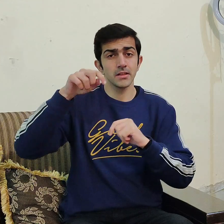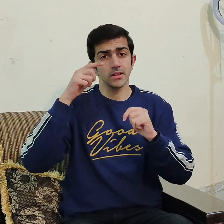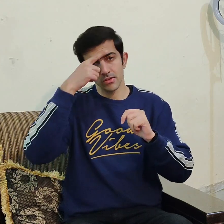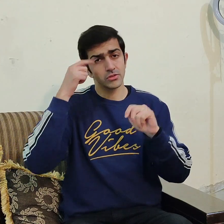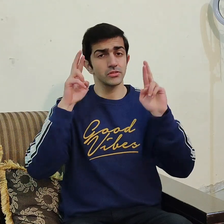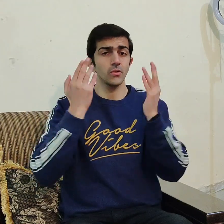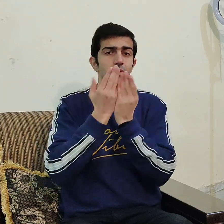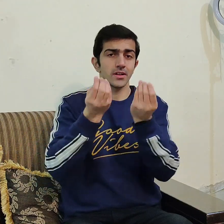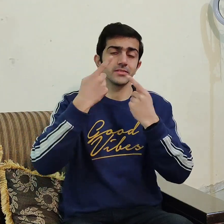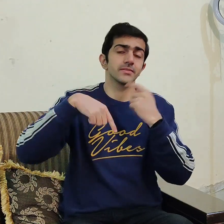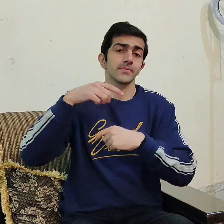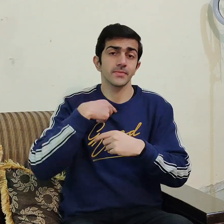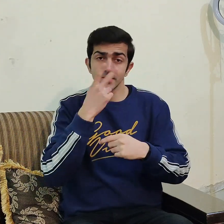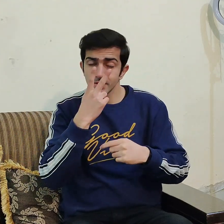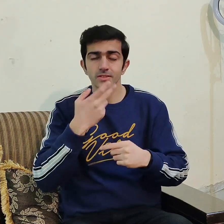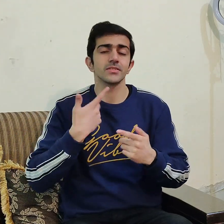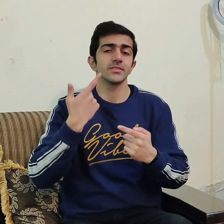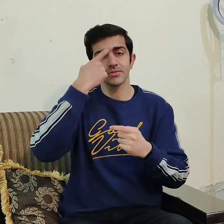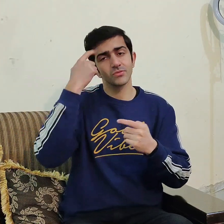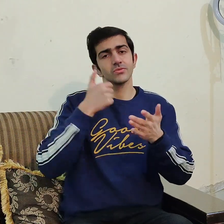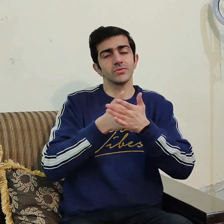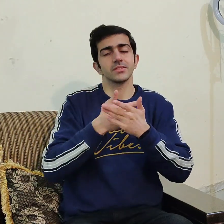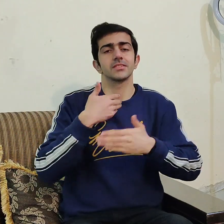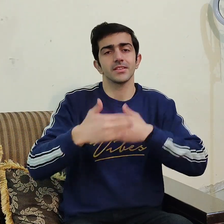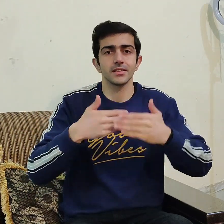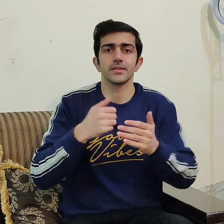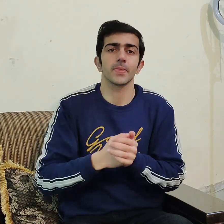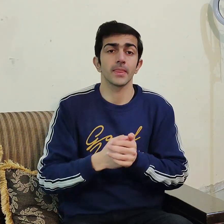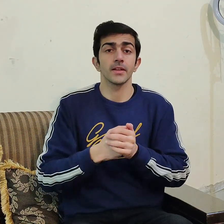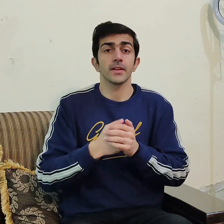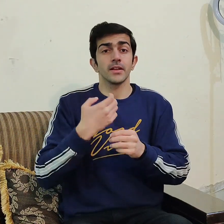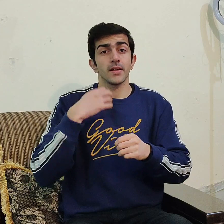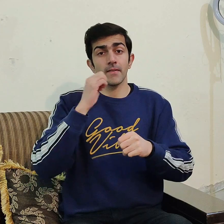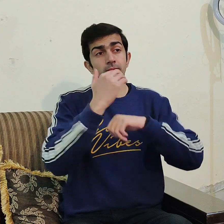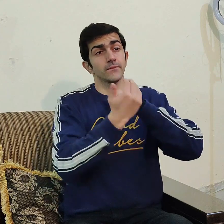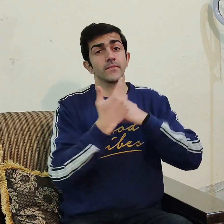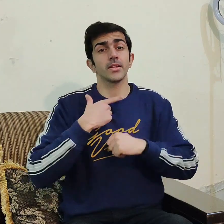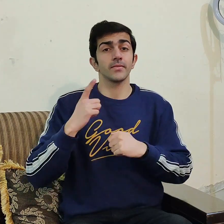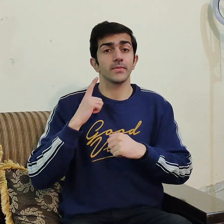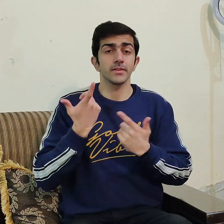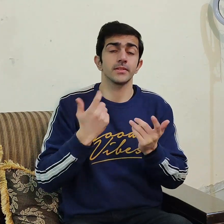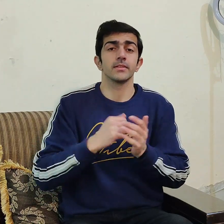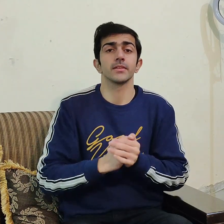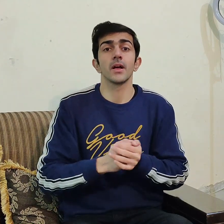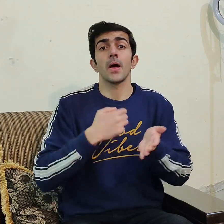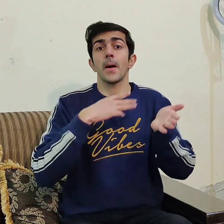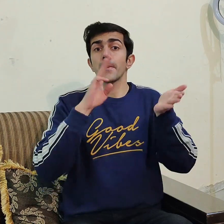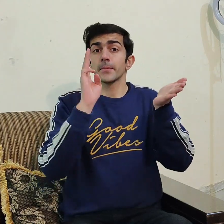इंशाल्लाह ज़रूर यूट्यूब चैनल तुम्हारा रिकवर हो जाएगा, कोशिश करते हैं। तो देन फिर मैं वेट करता रहा,